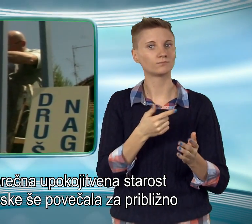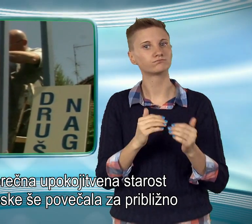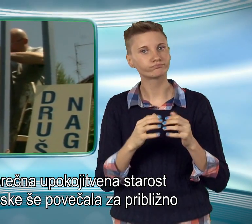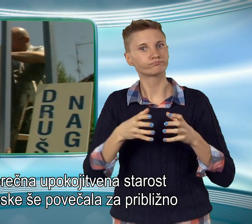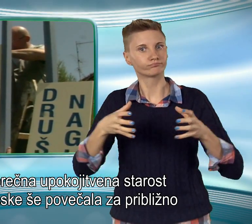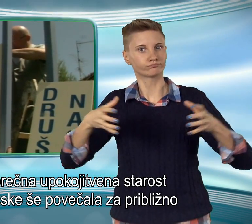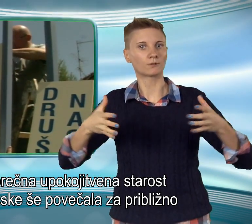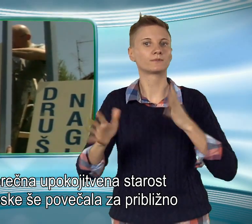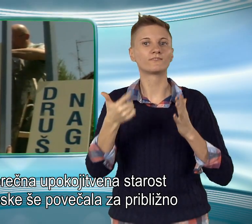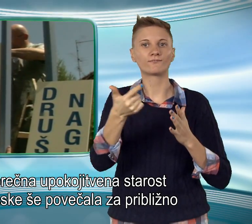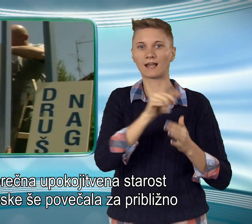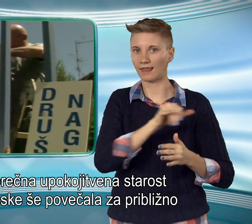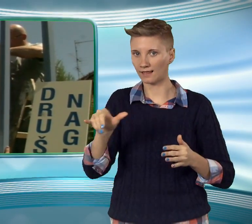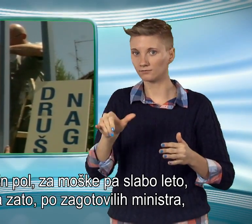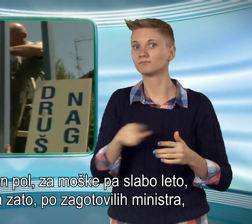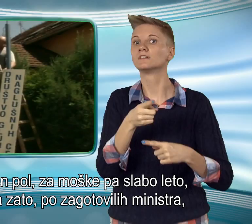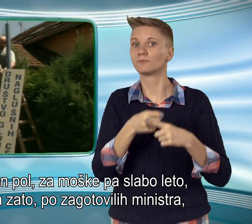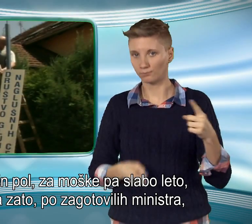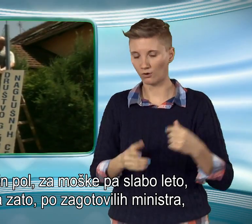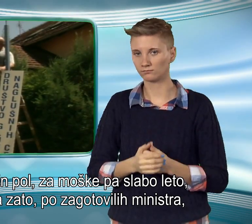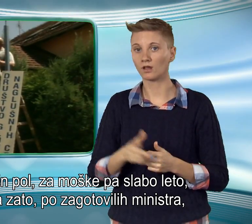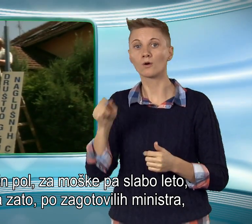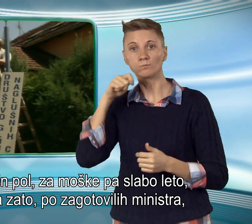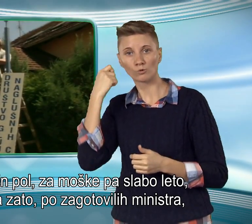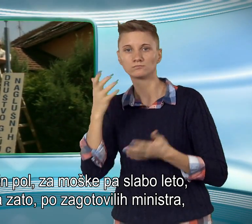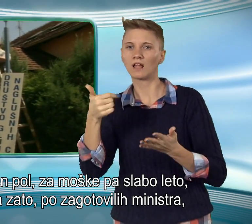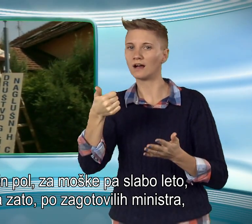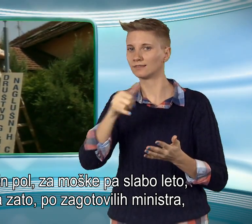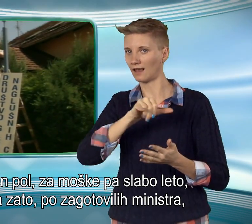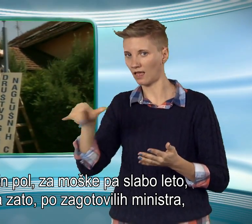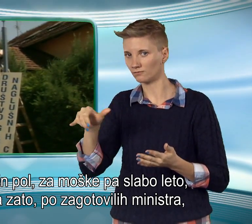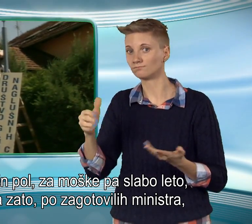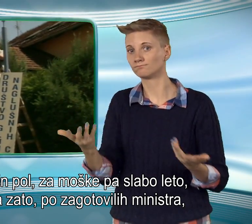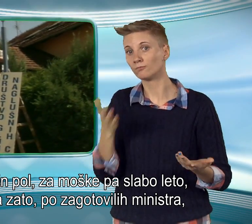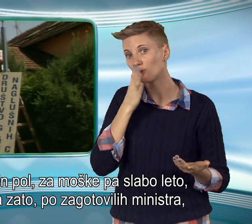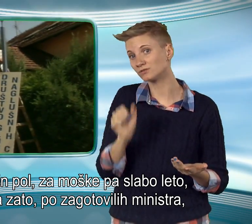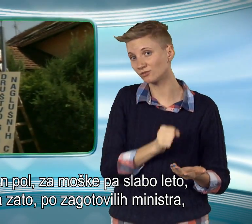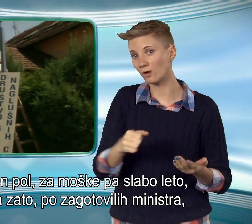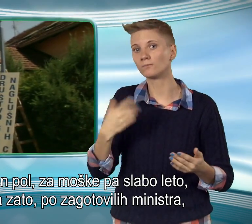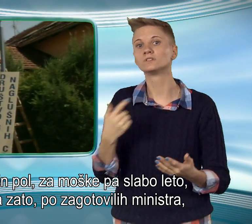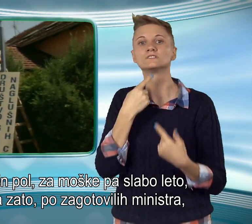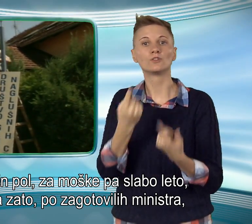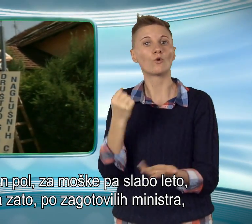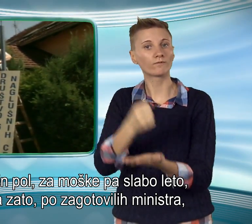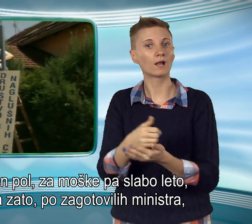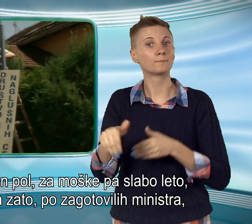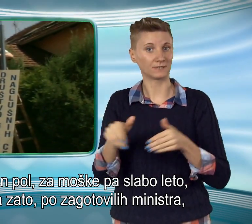še povečala za približno 2,5 leti, za moške pa za slabo leto. Bodo pa zato po zagotovilih